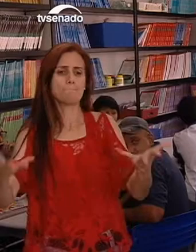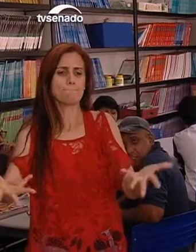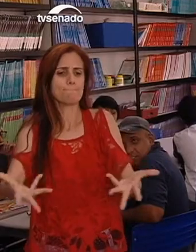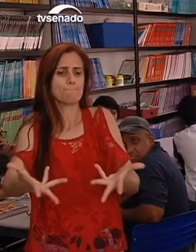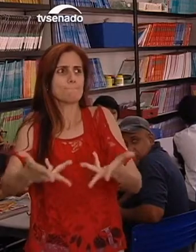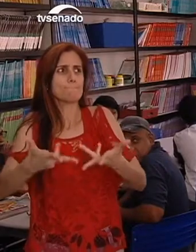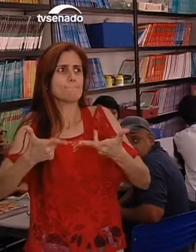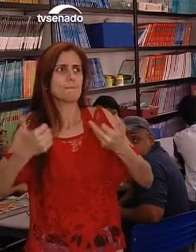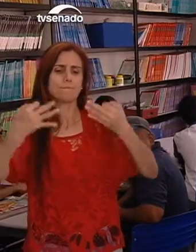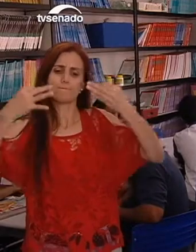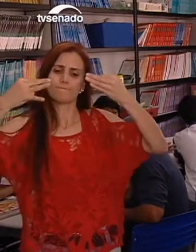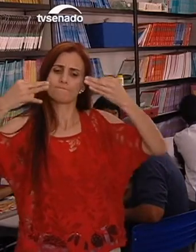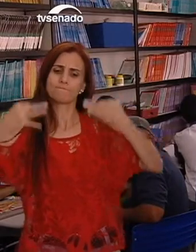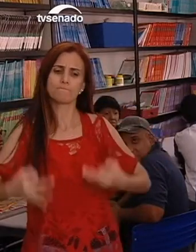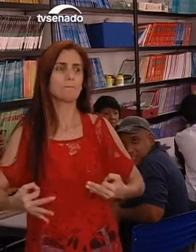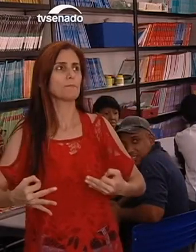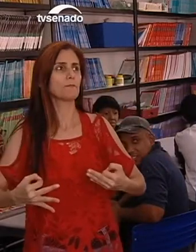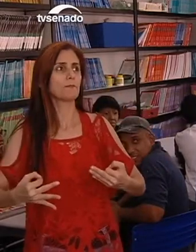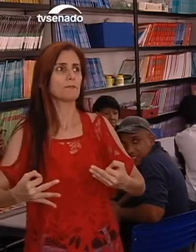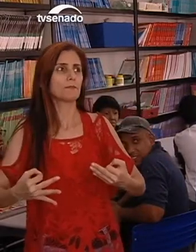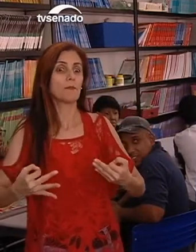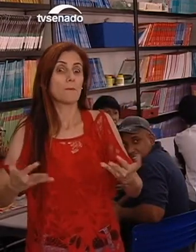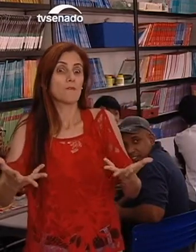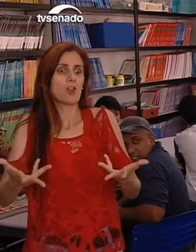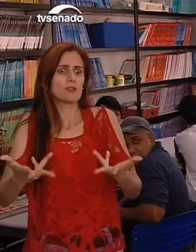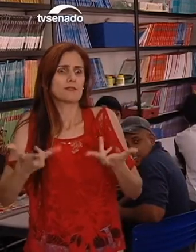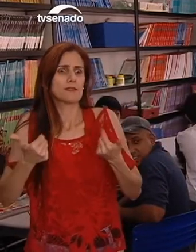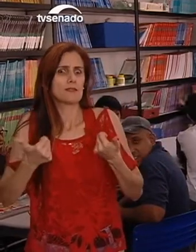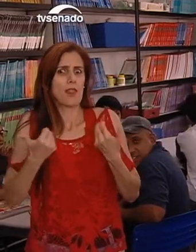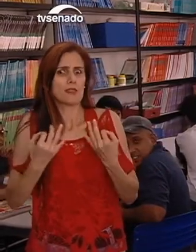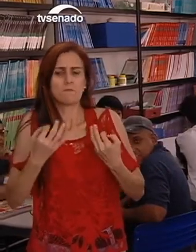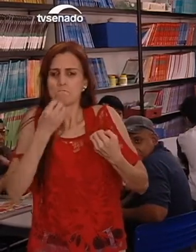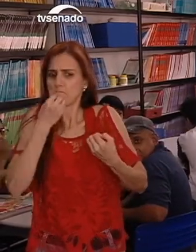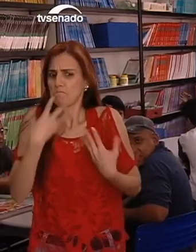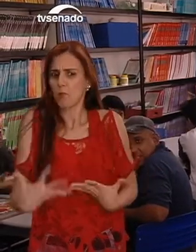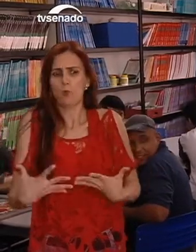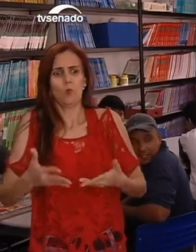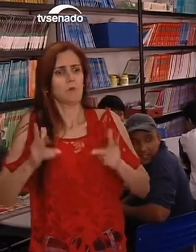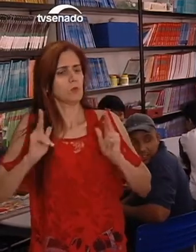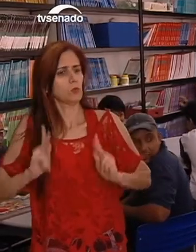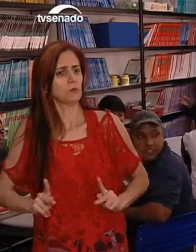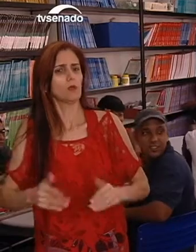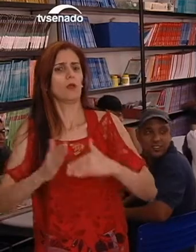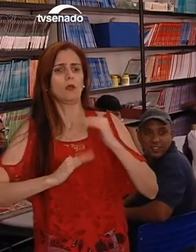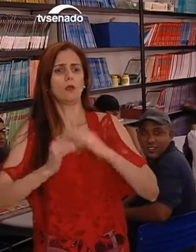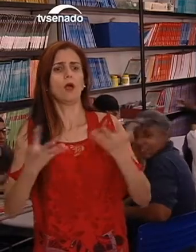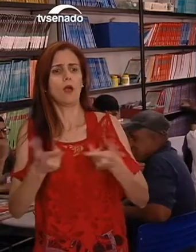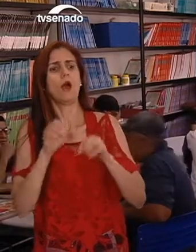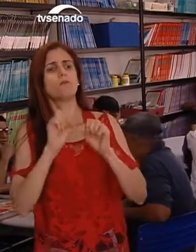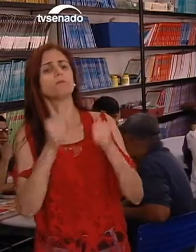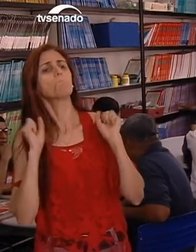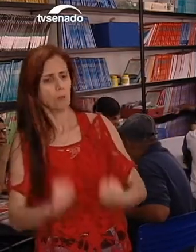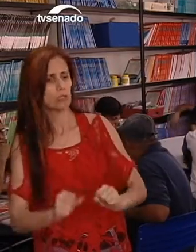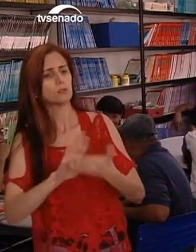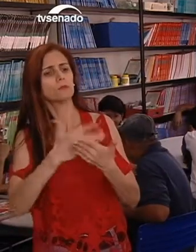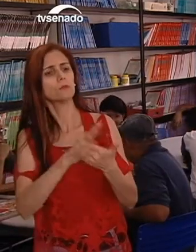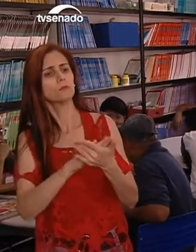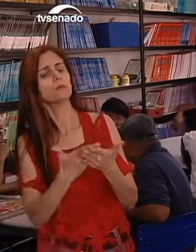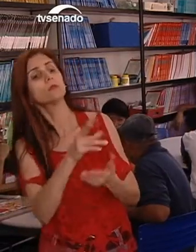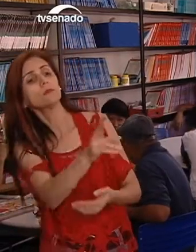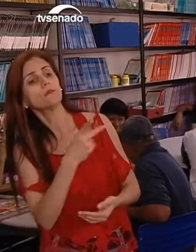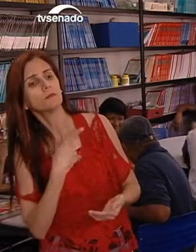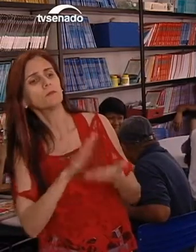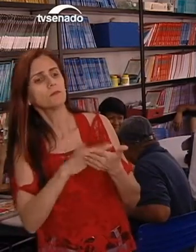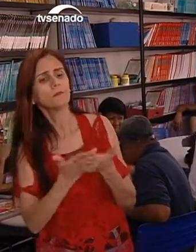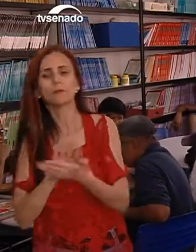coloca um profissional de qualidade excepcional entendeu em qualidade 100% né a ele